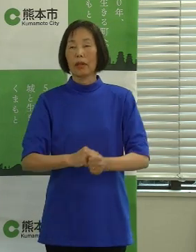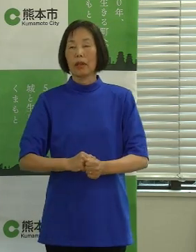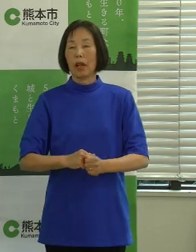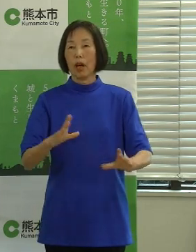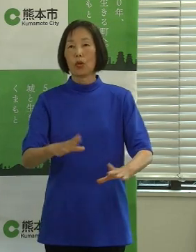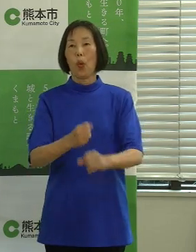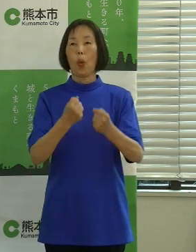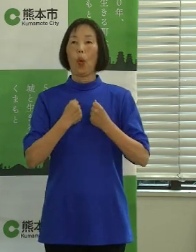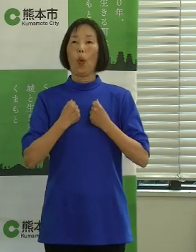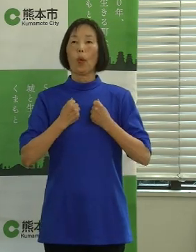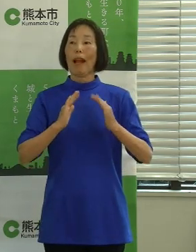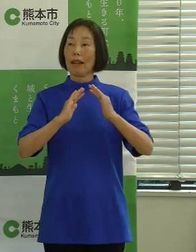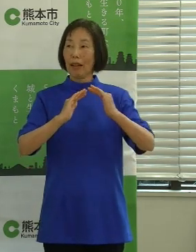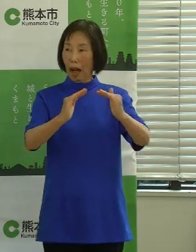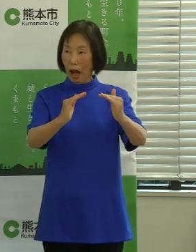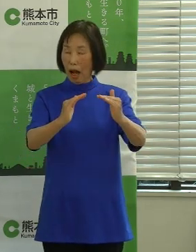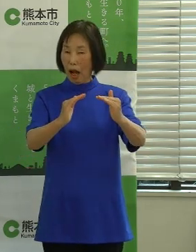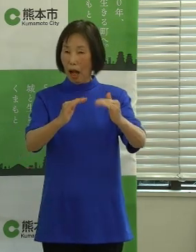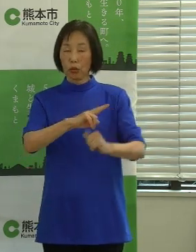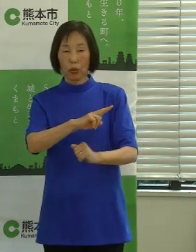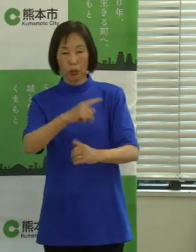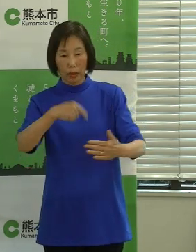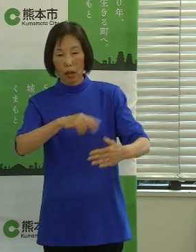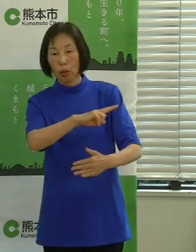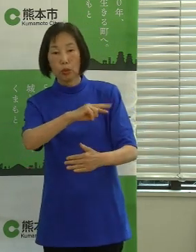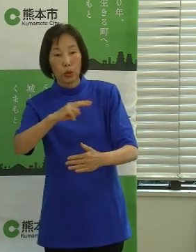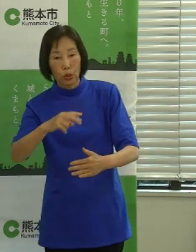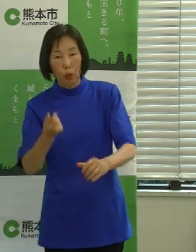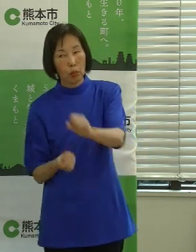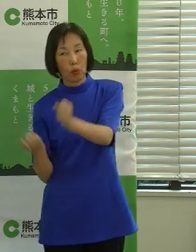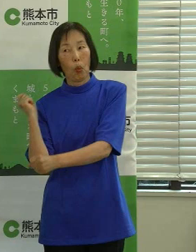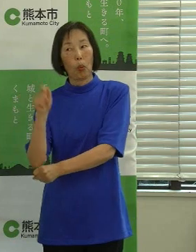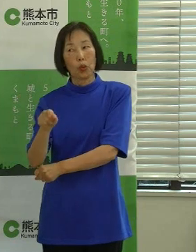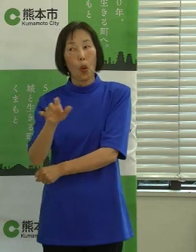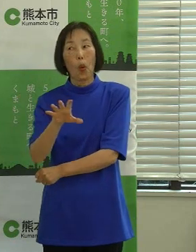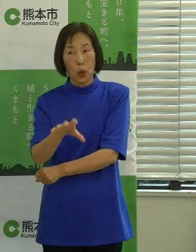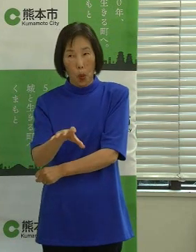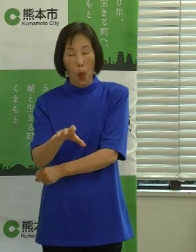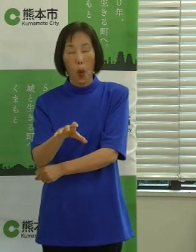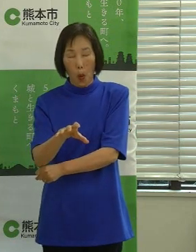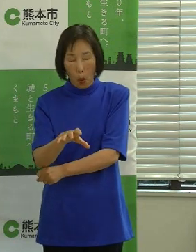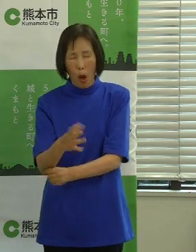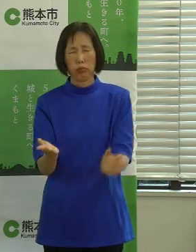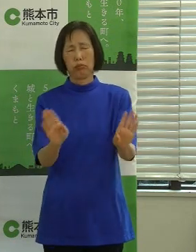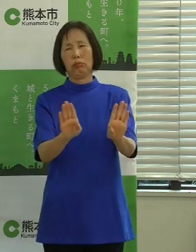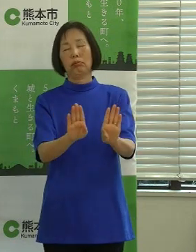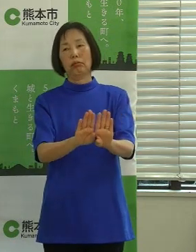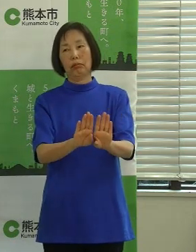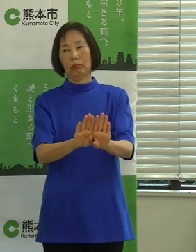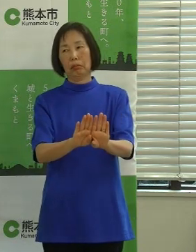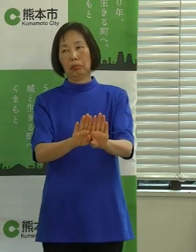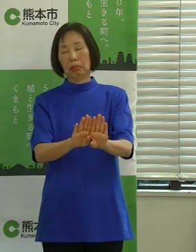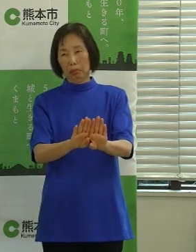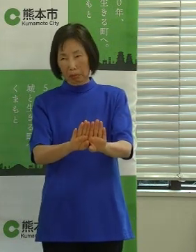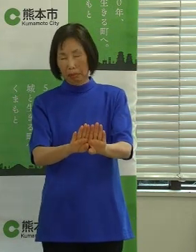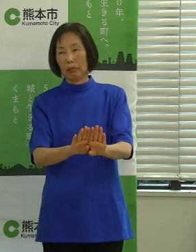総体育館等のプールとか武道場、まあ、当面閉鎖 があります、はいはい、 こちらはの理由